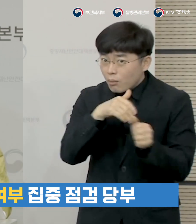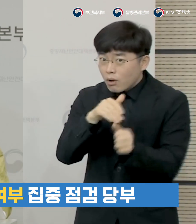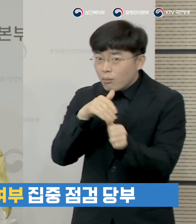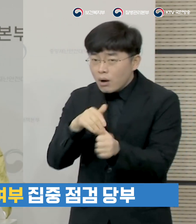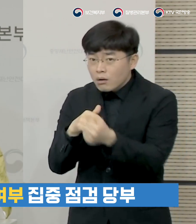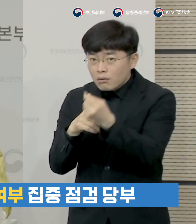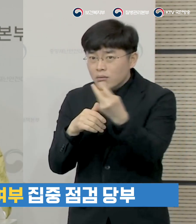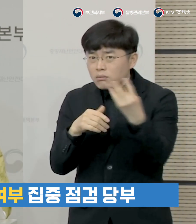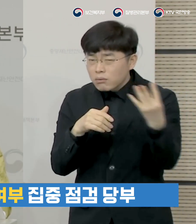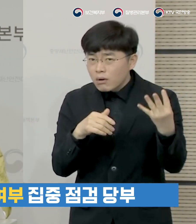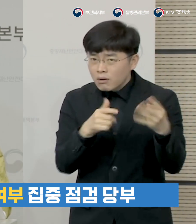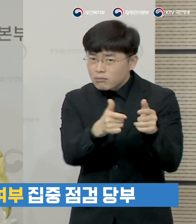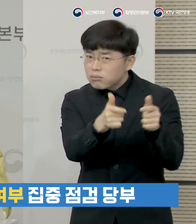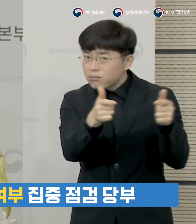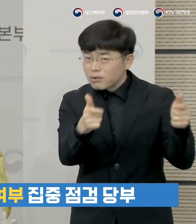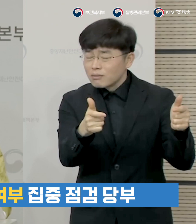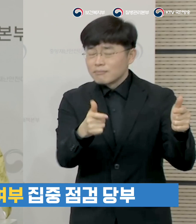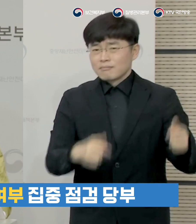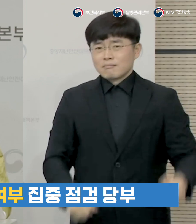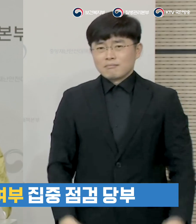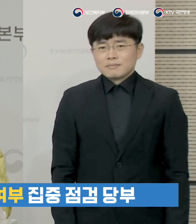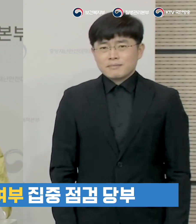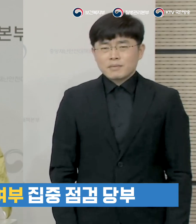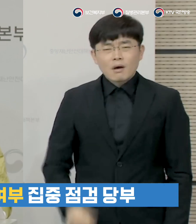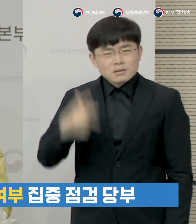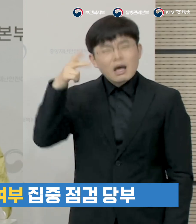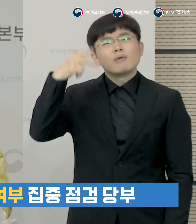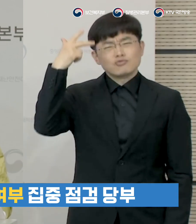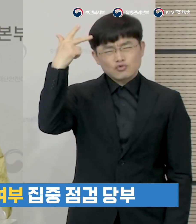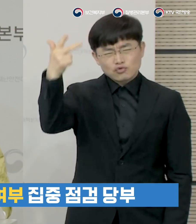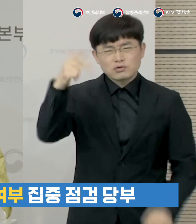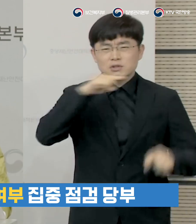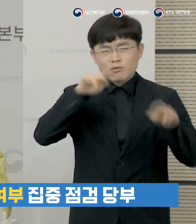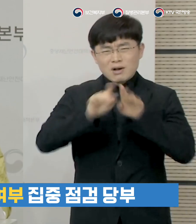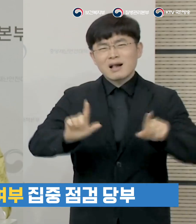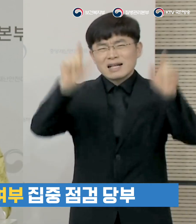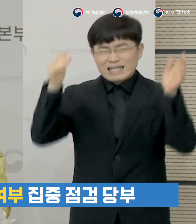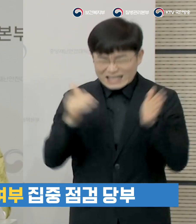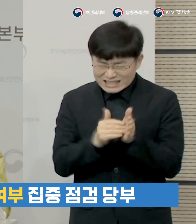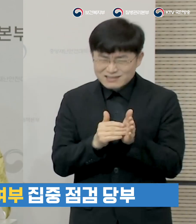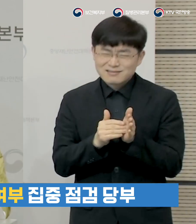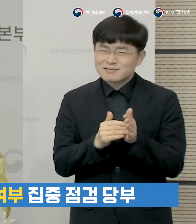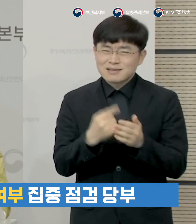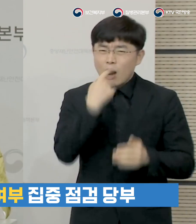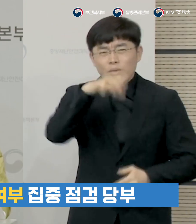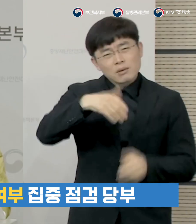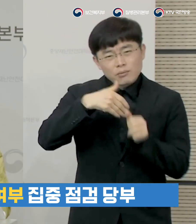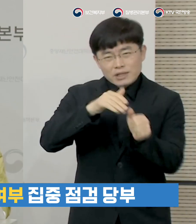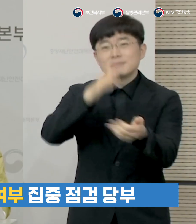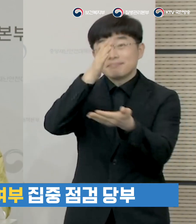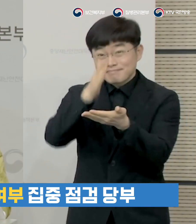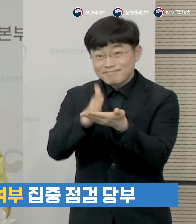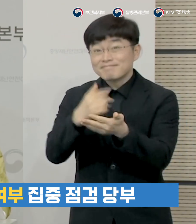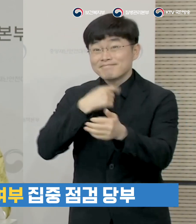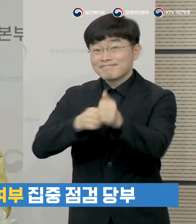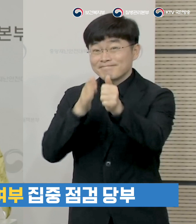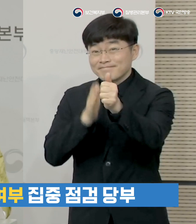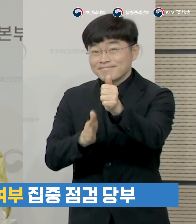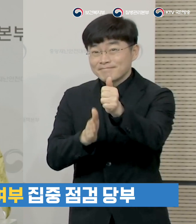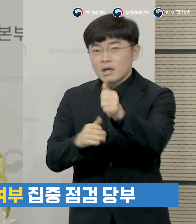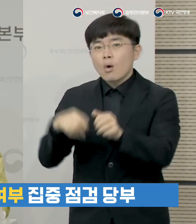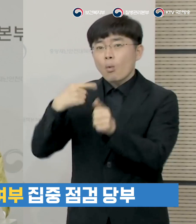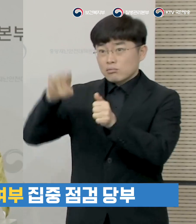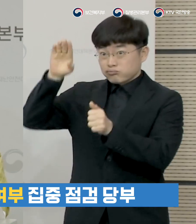부모님들이 조금씩 늘고 있는데 적어도 다음 주말까지는 학원에 보내지 않는 것이 가장 바람직하며